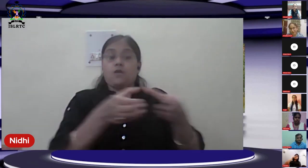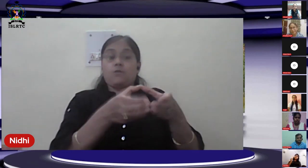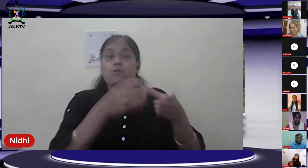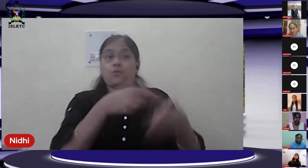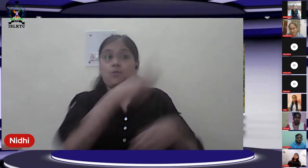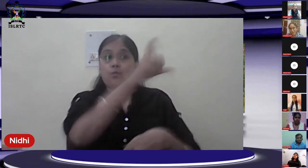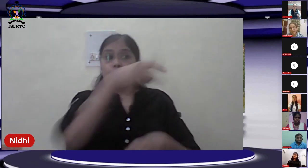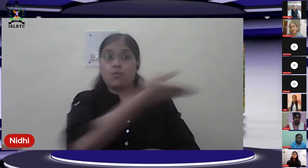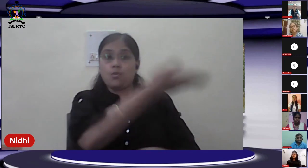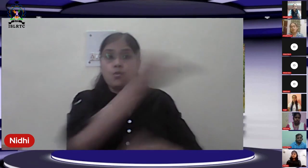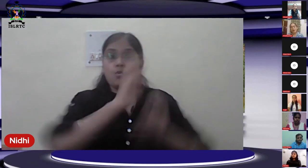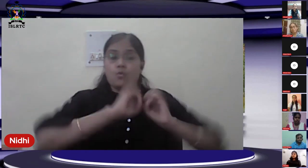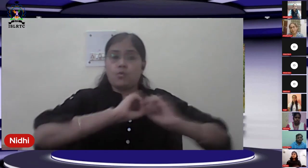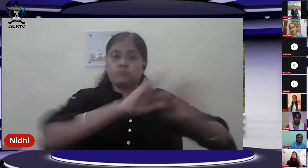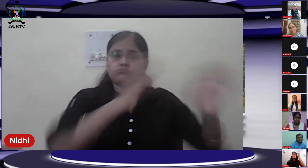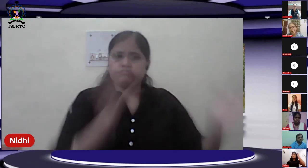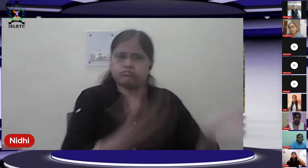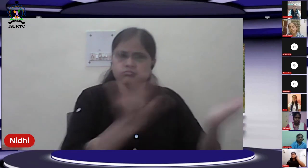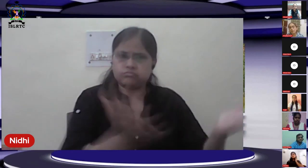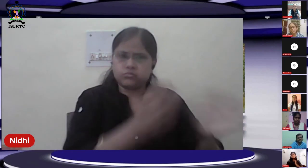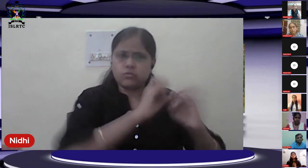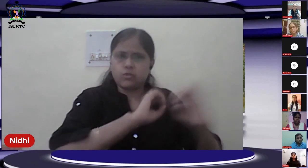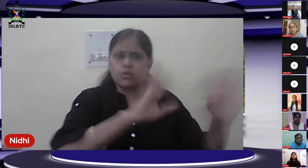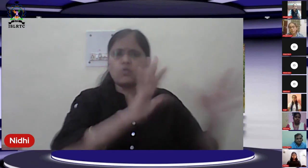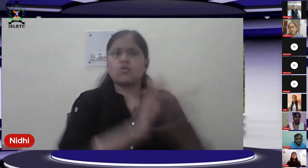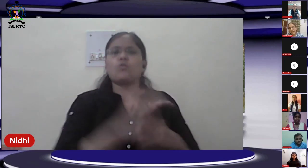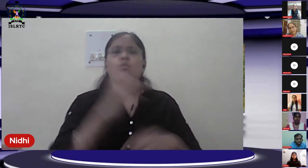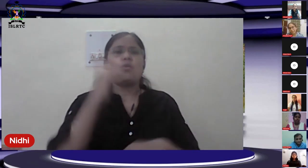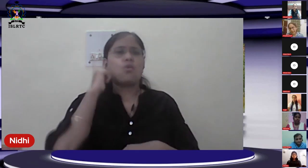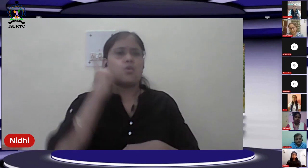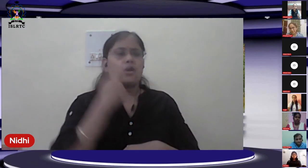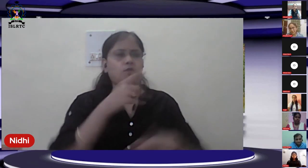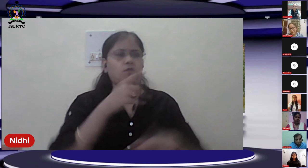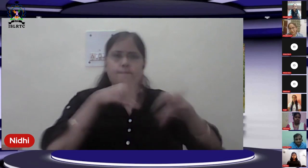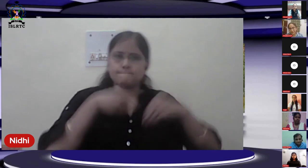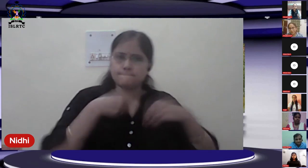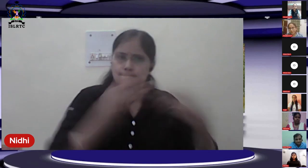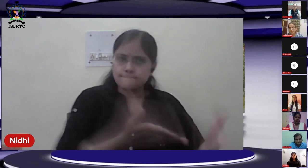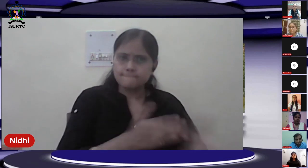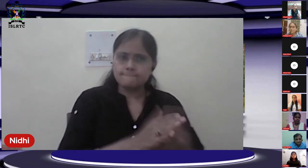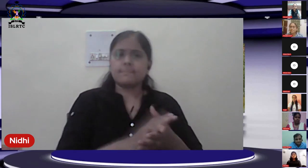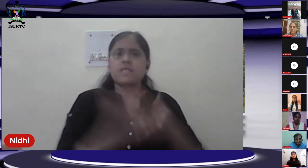पाए, पहचान पाए, अपना पाए योगा को, उसके लिए हम क्या कर सकते हैं?